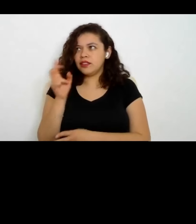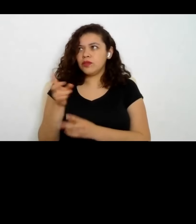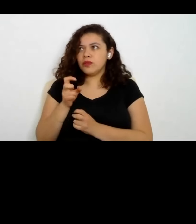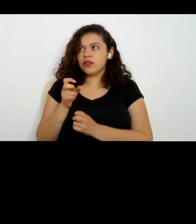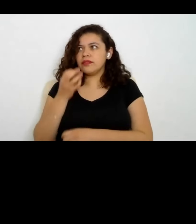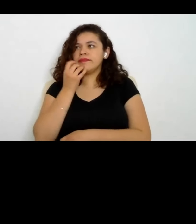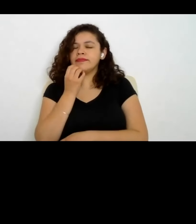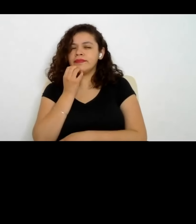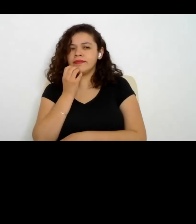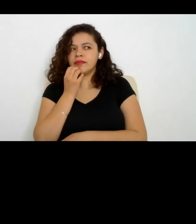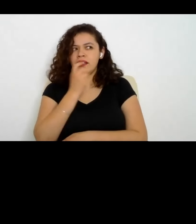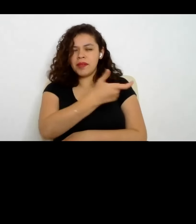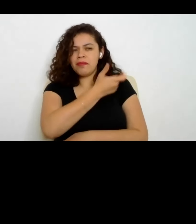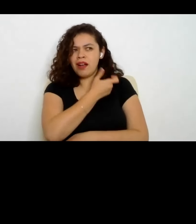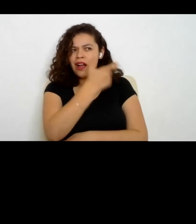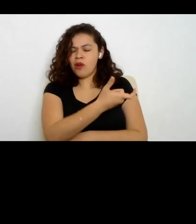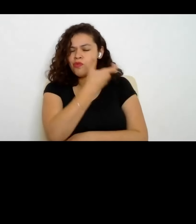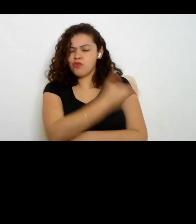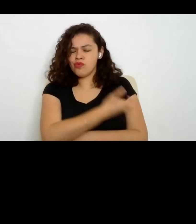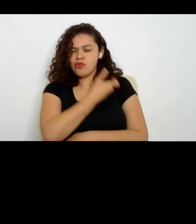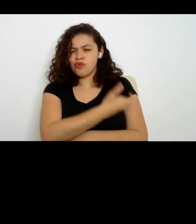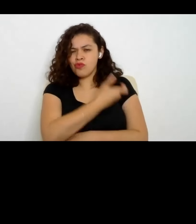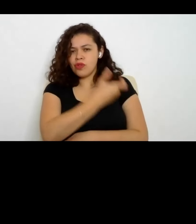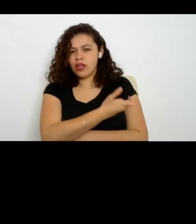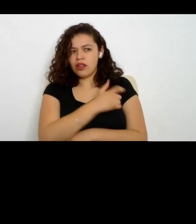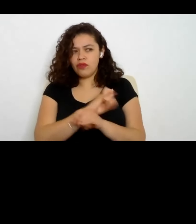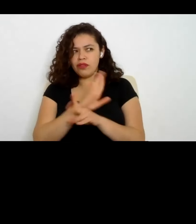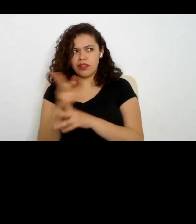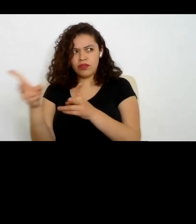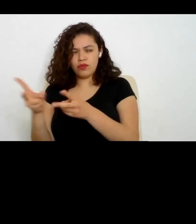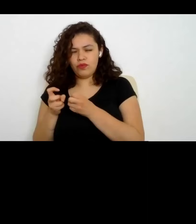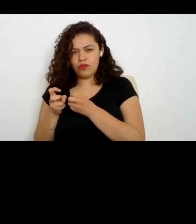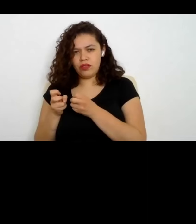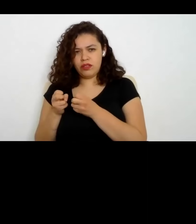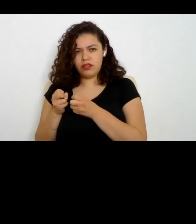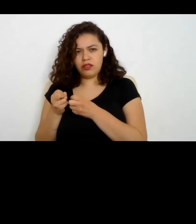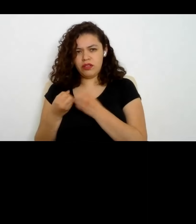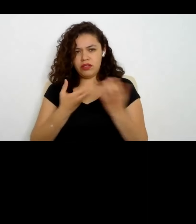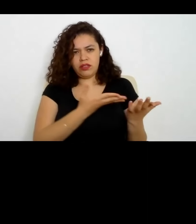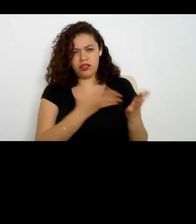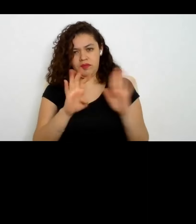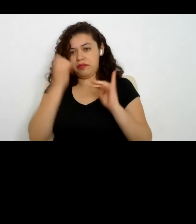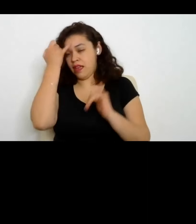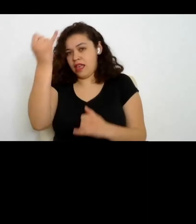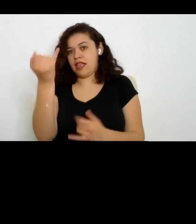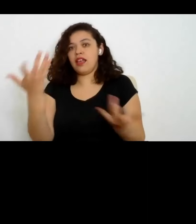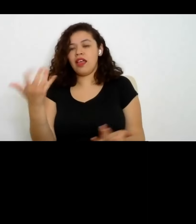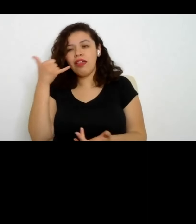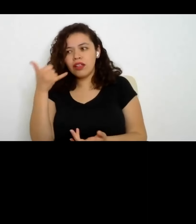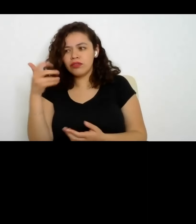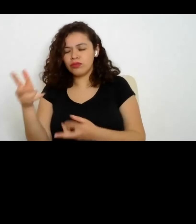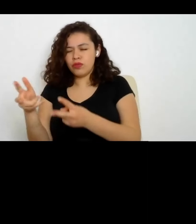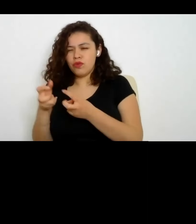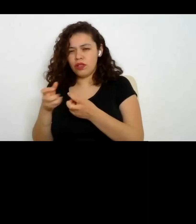le ofrezca mucho dinero por una base de datos, ¿no? Y imagínense una base de datos como la de Telcel, pues puede resultar muy